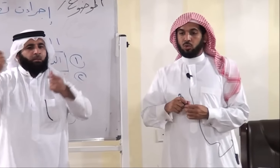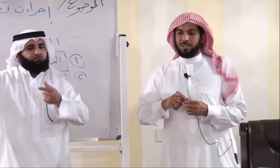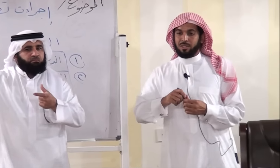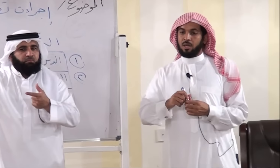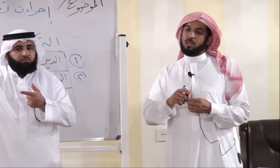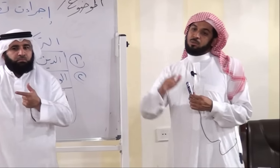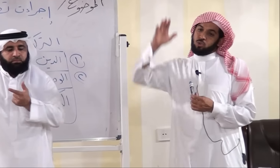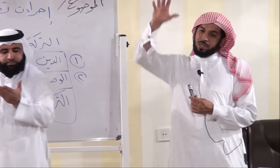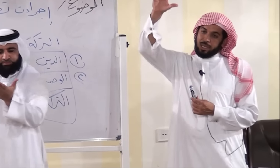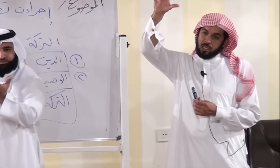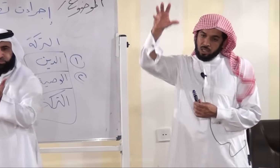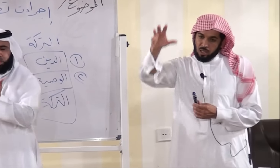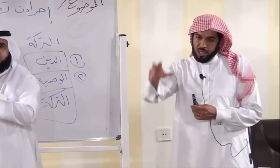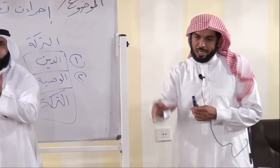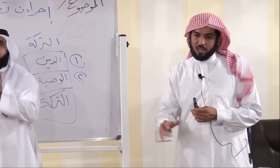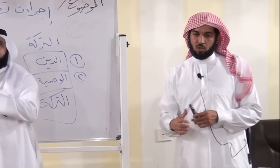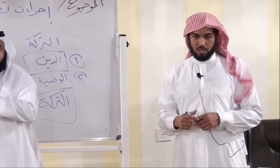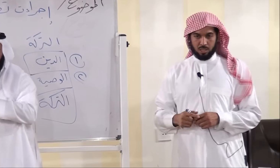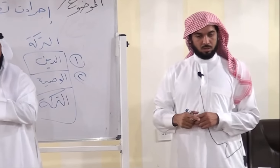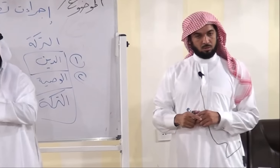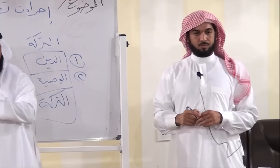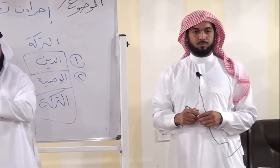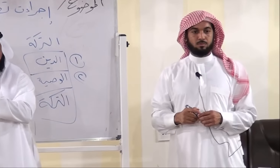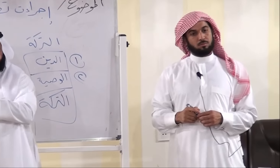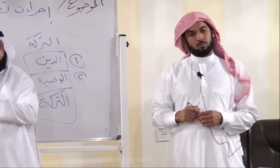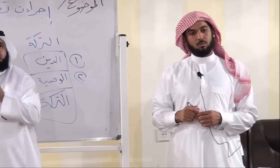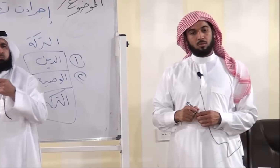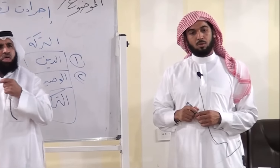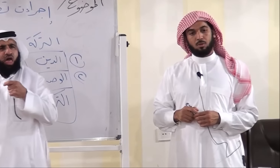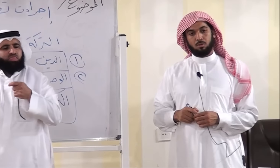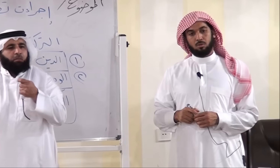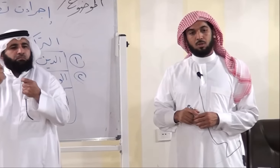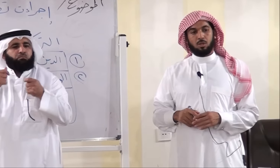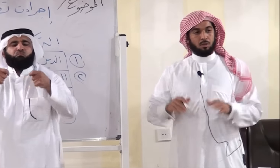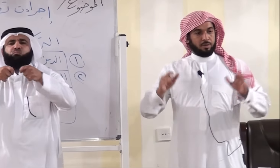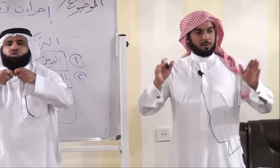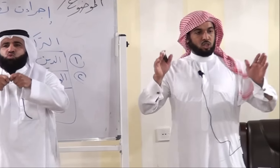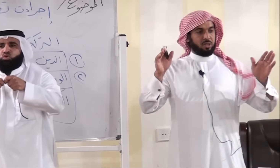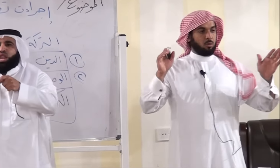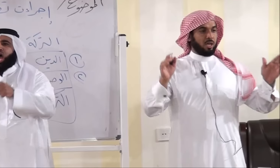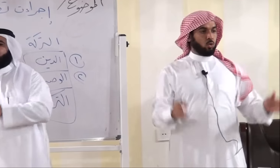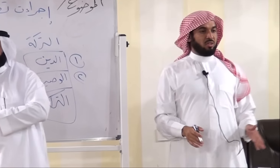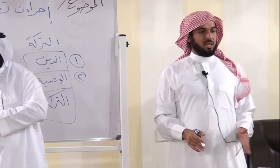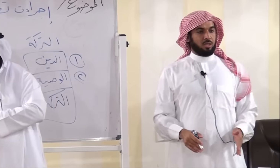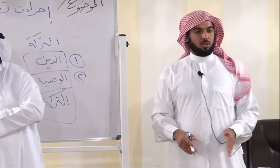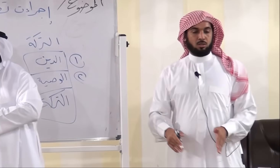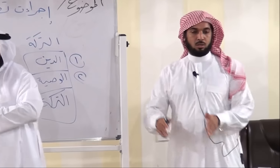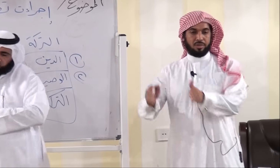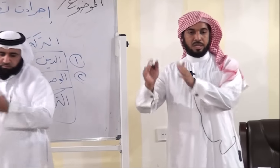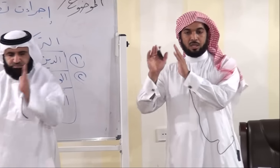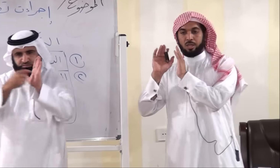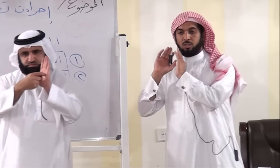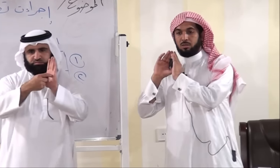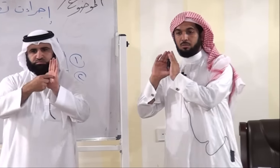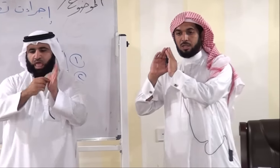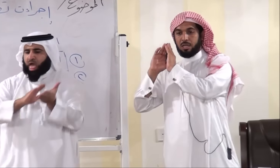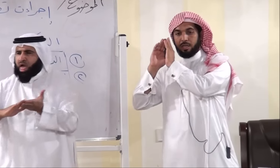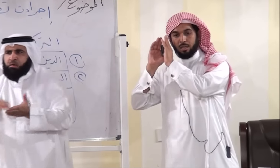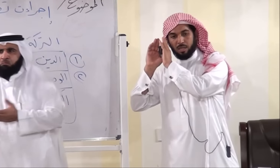يكون عندي رقم إجمالي لهذه التركة. مثلا نجي مثلا والله نقول مثلا عنده مثلا